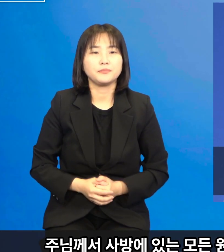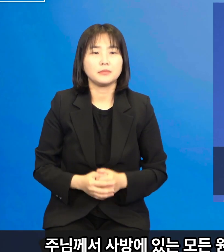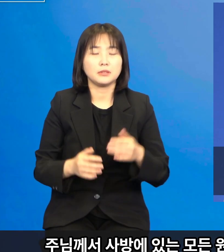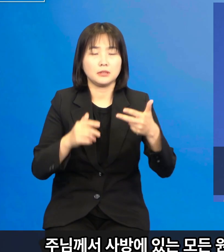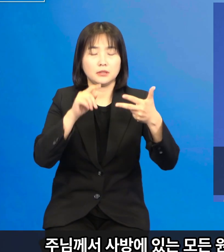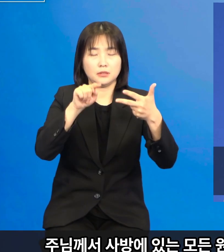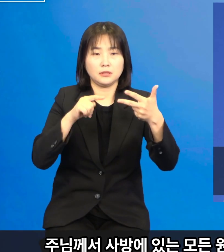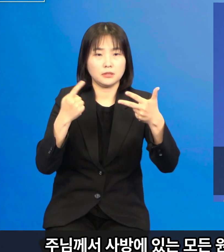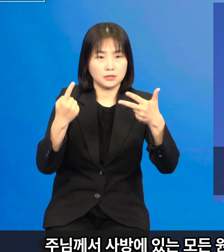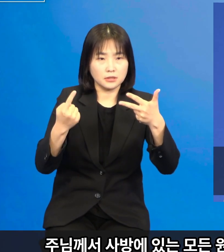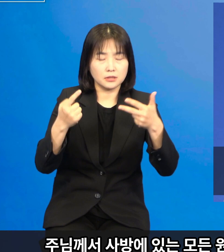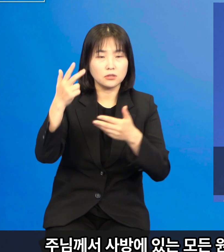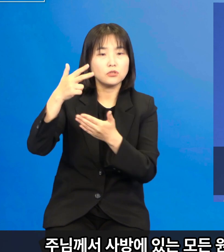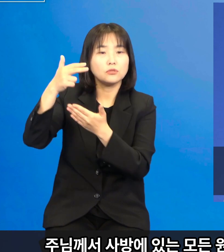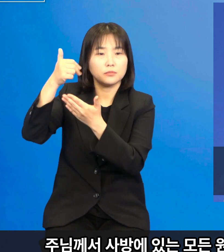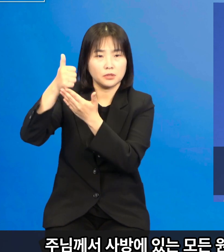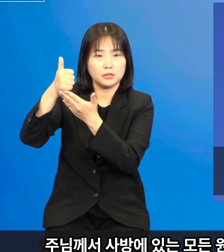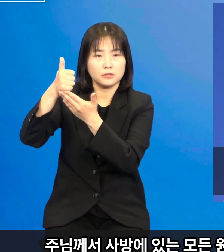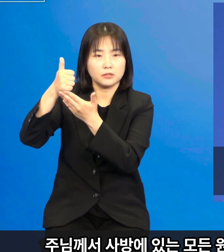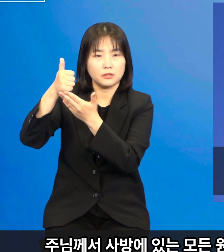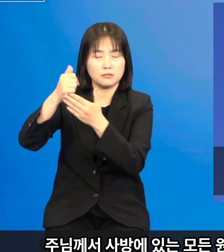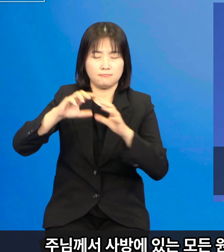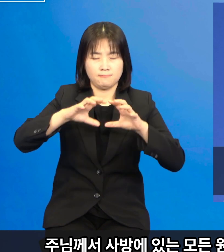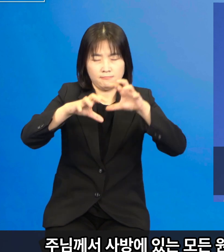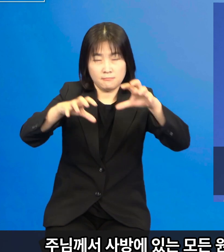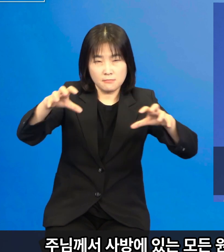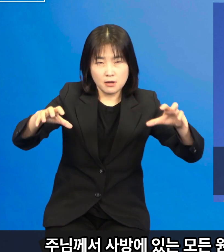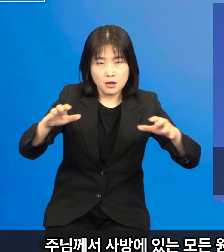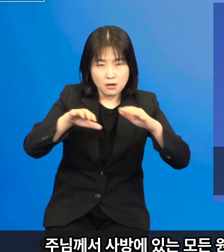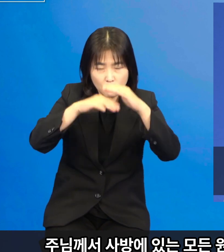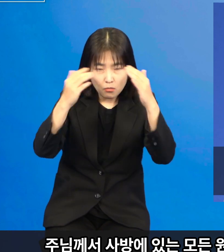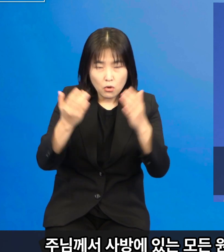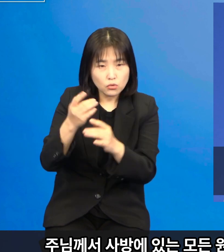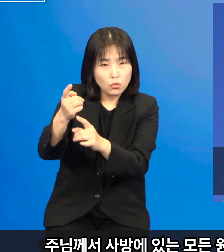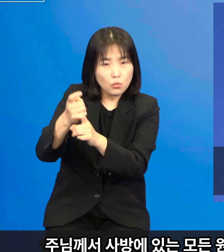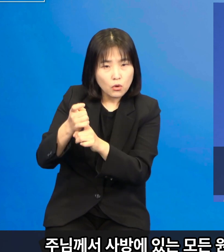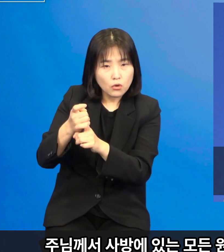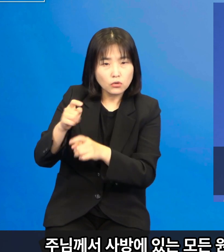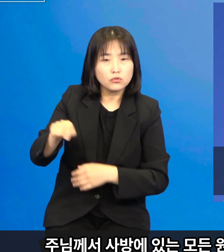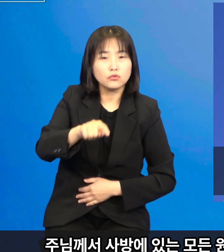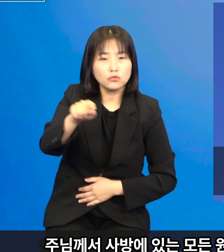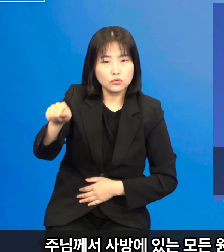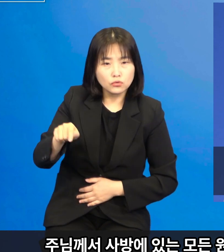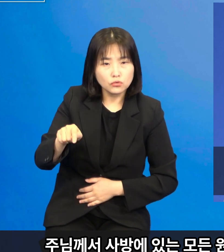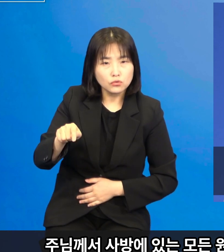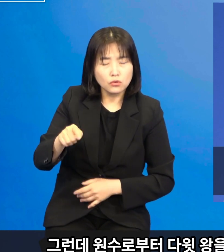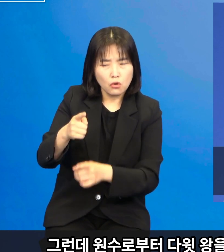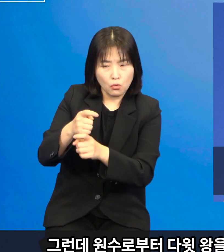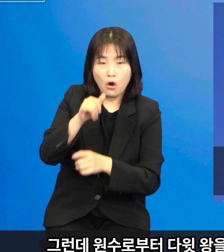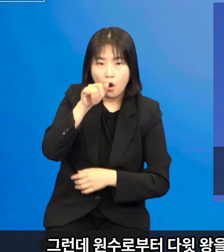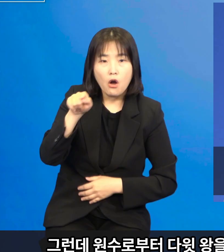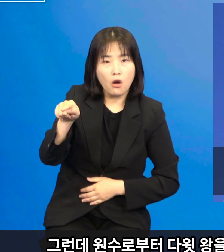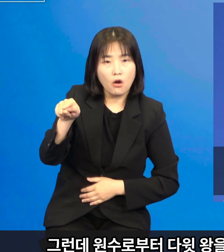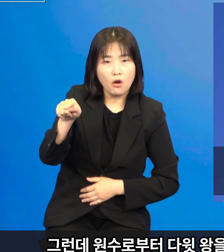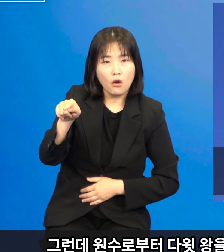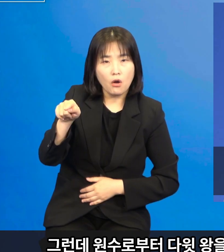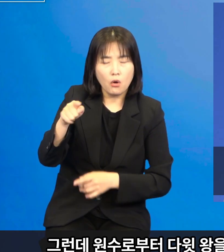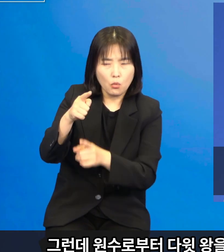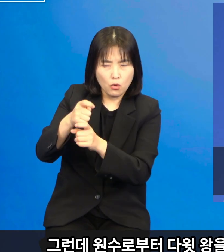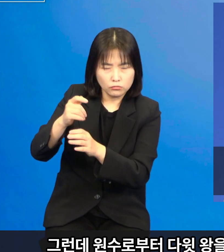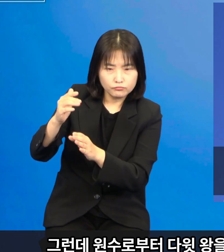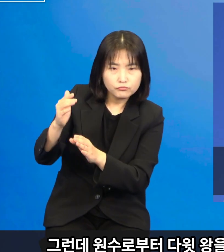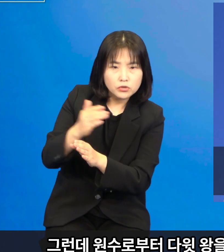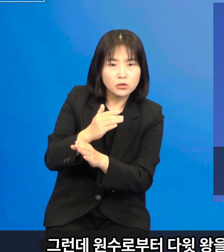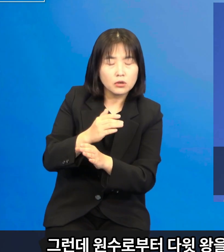보면 주님께서 사방에 있는 모든 원수에게서, 원수가 있긴 있어요. 근데